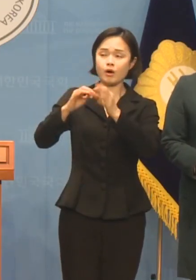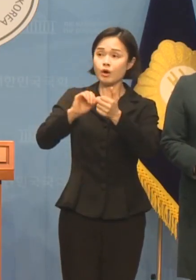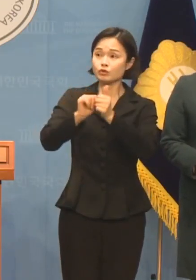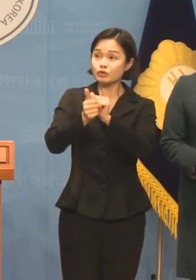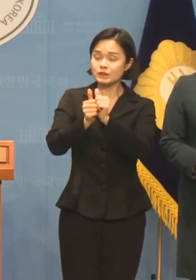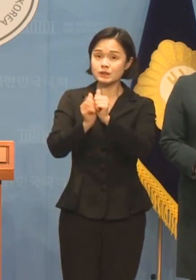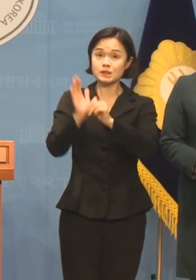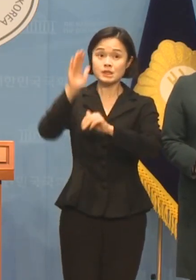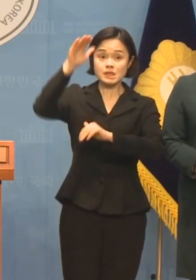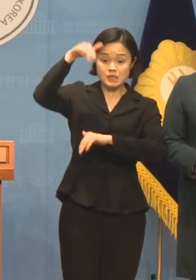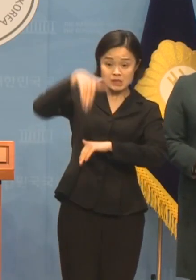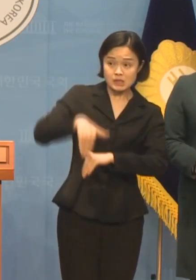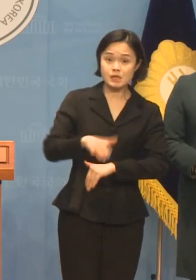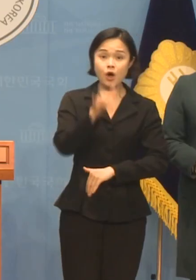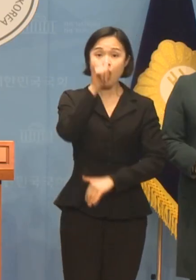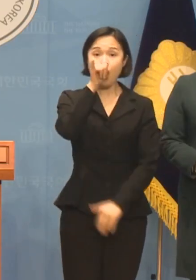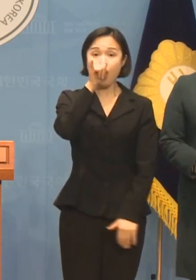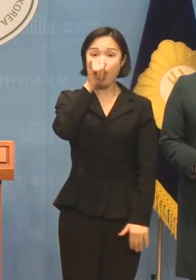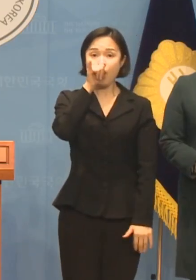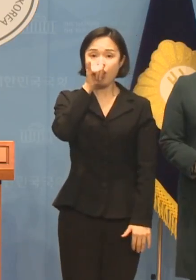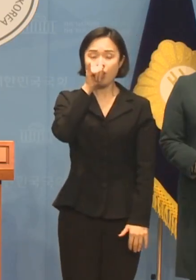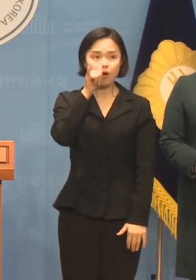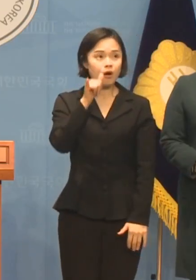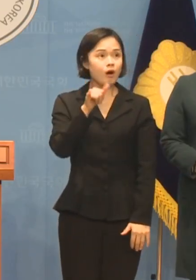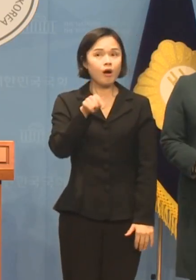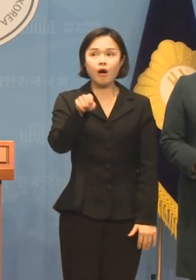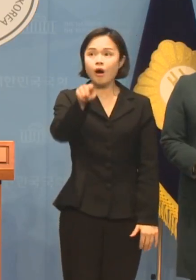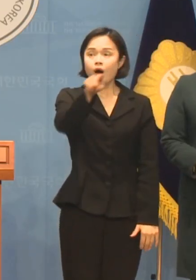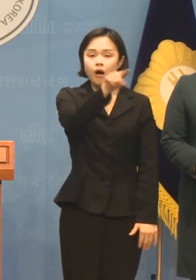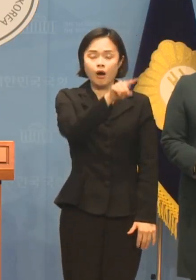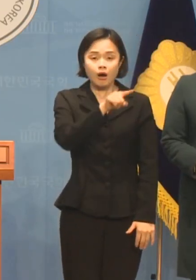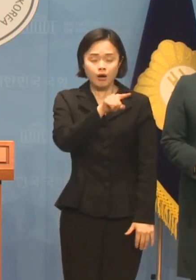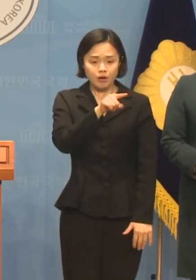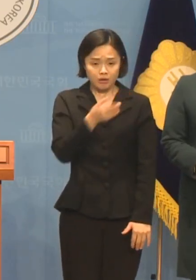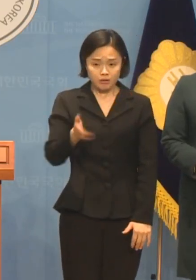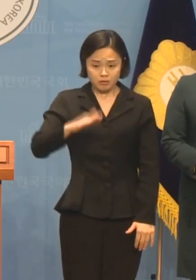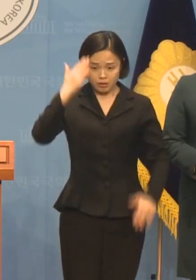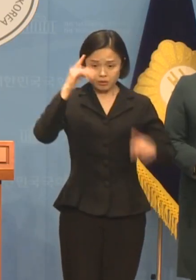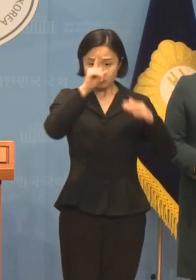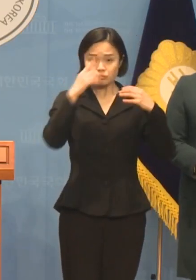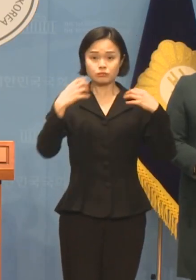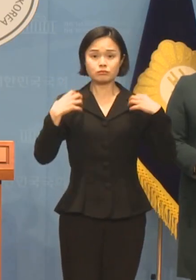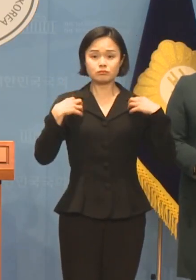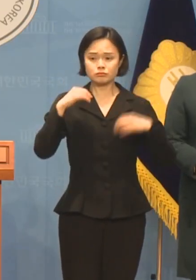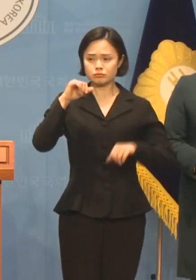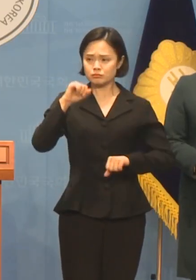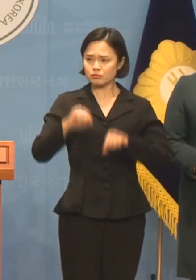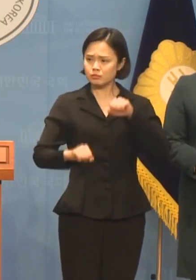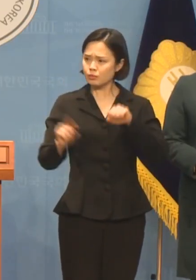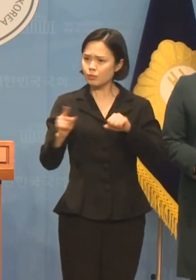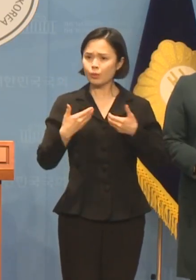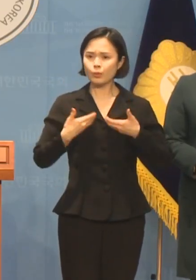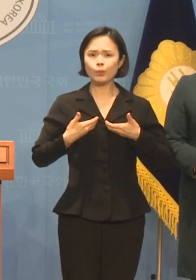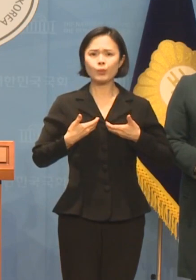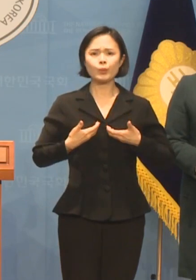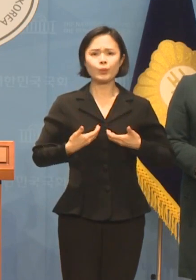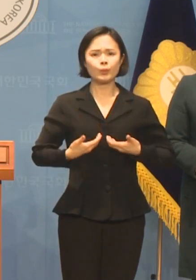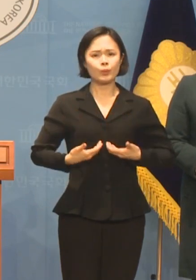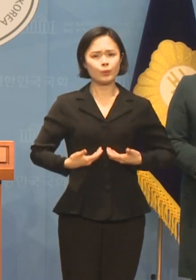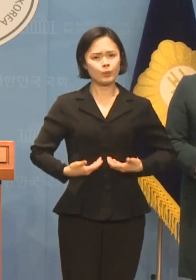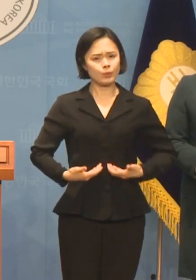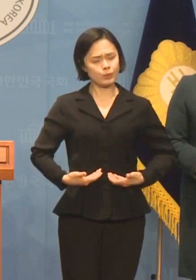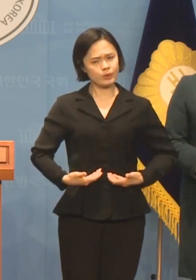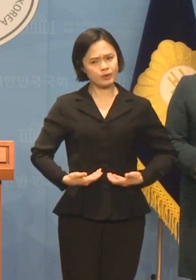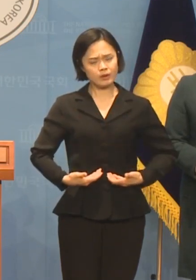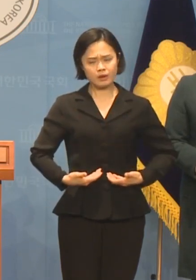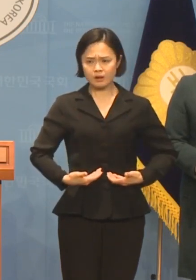대한민국 정부는 참 조용합니다. 정부의 대응이 사실상 전무한 상황을 보며 조국혁신당은 심각한